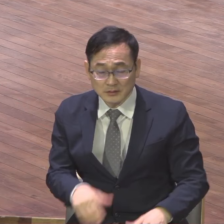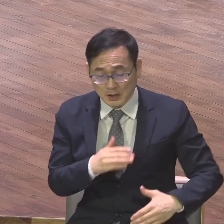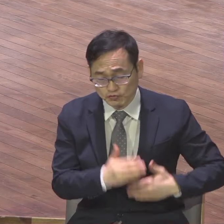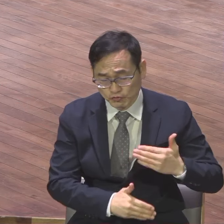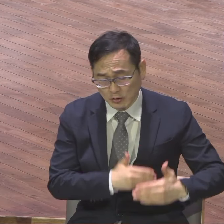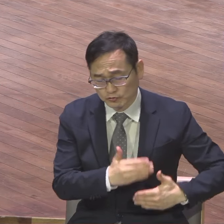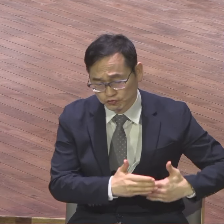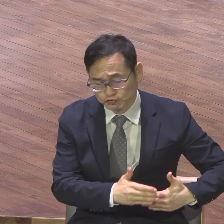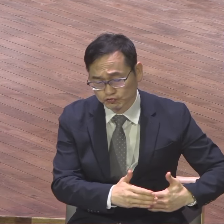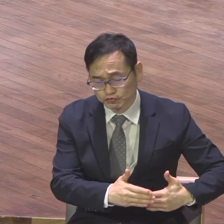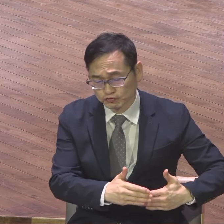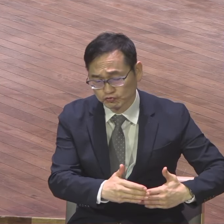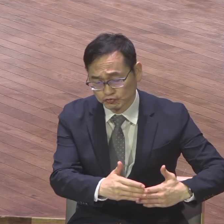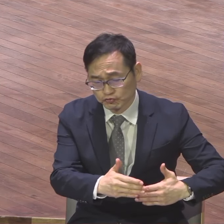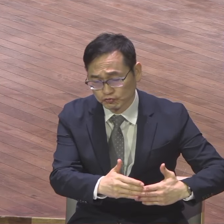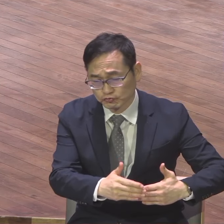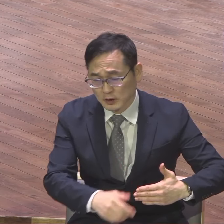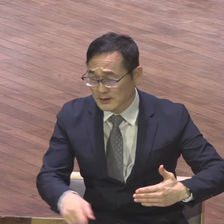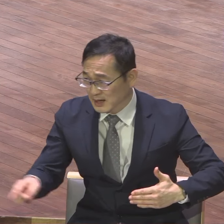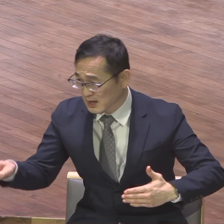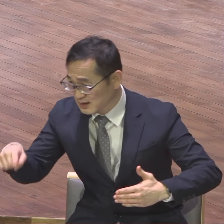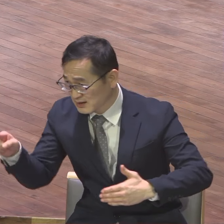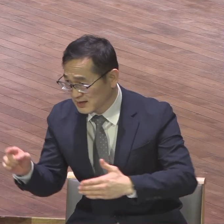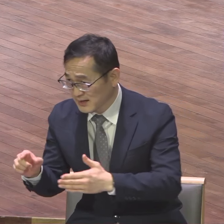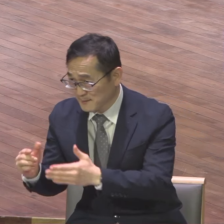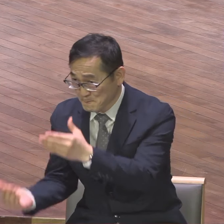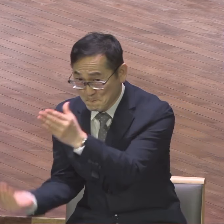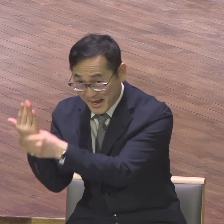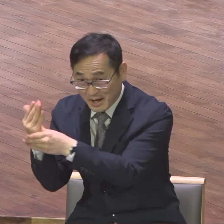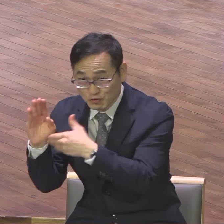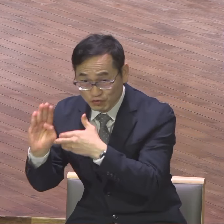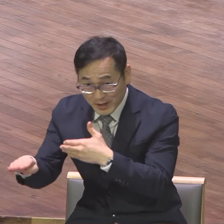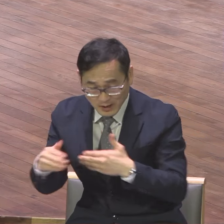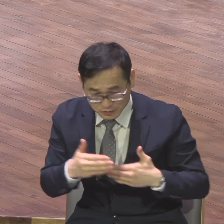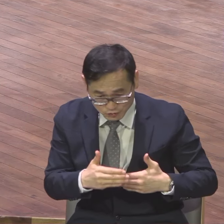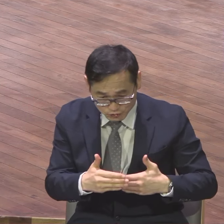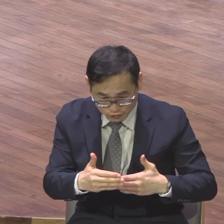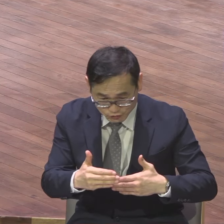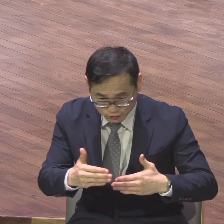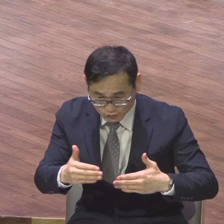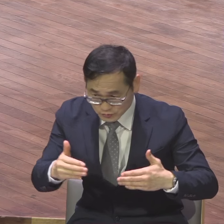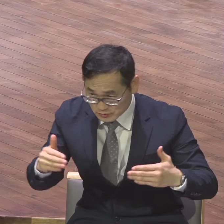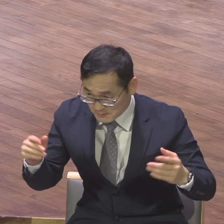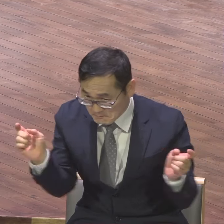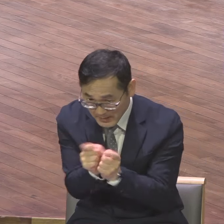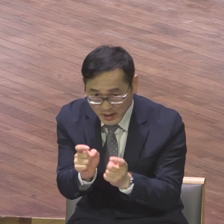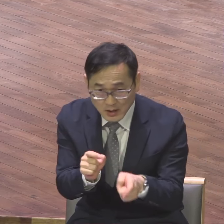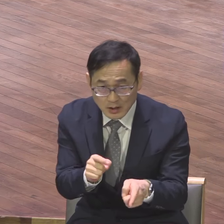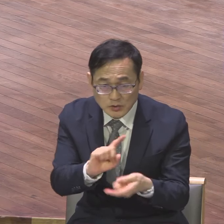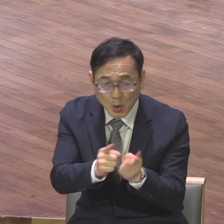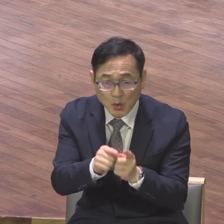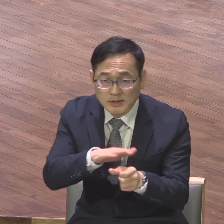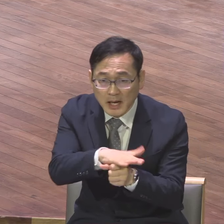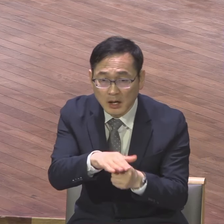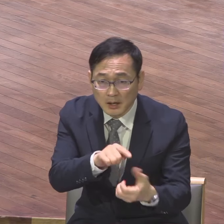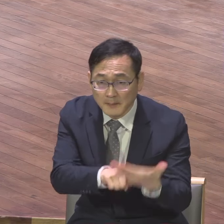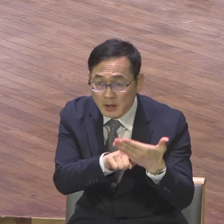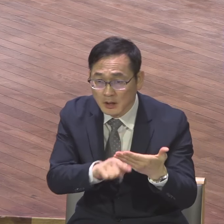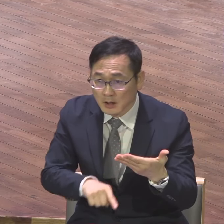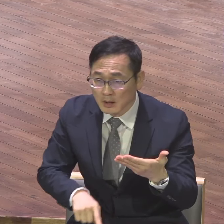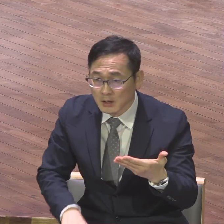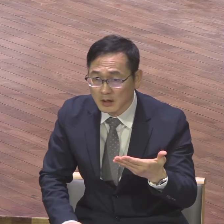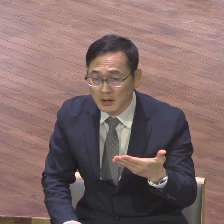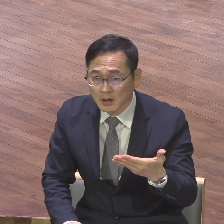순서대로 나가는데 어쩌면 그렇게 정확하게 그렇게 현장에 맞는 메시지를 주시는지 내가 깜짝깜짝